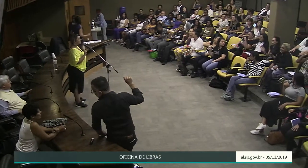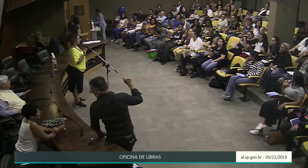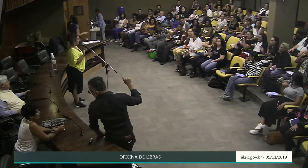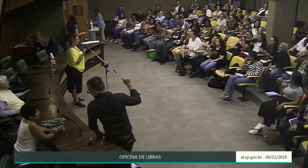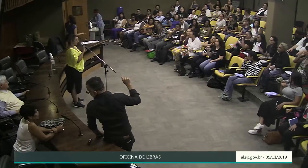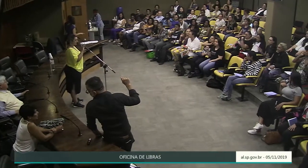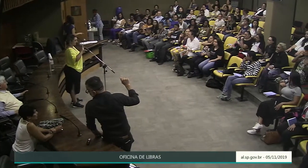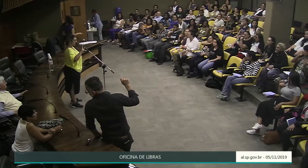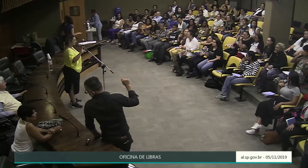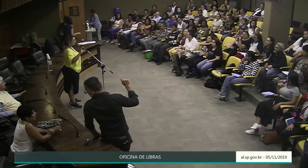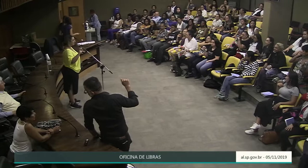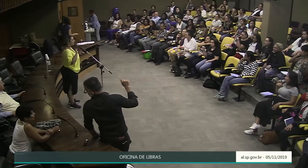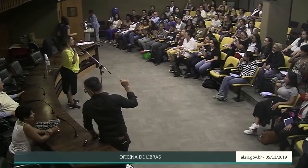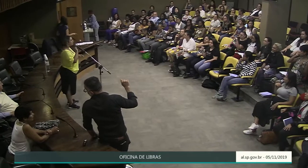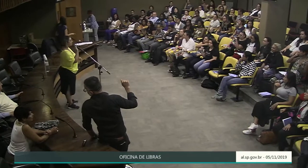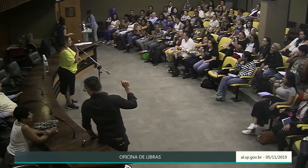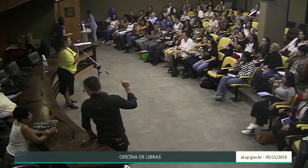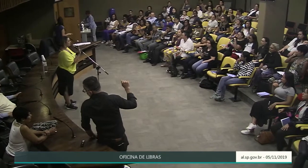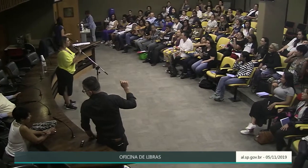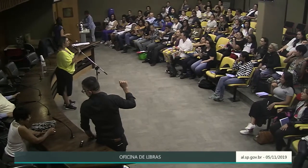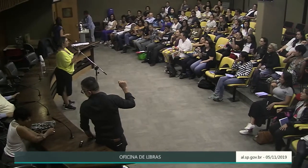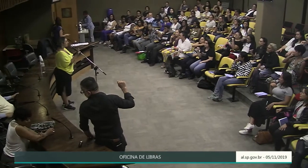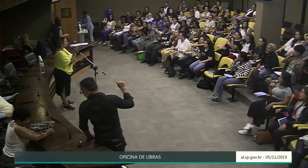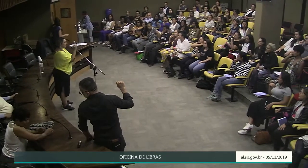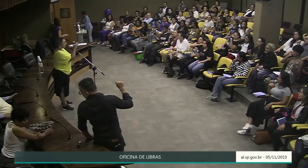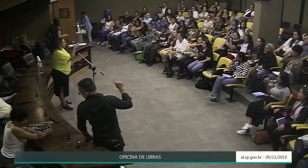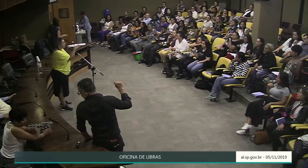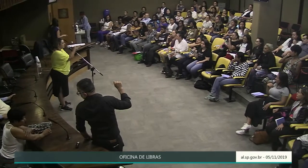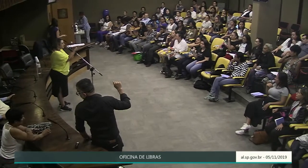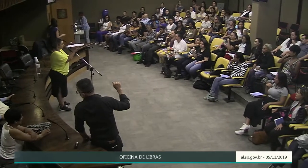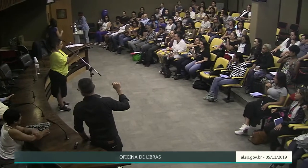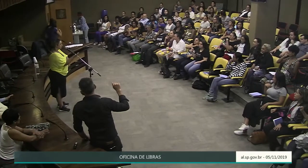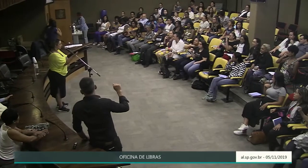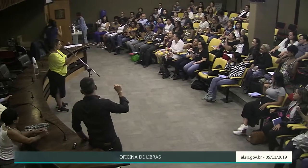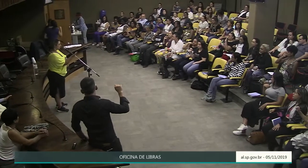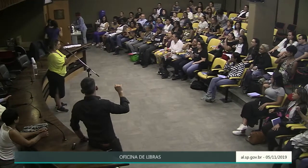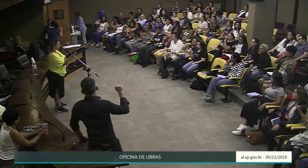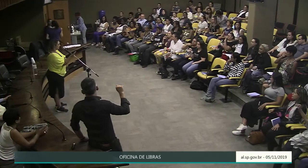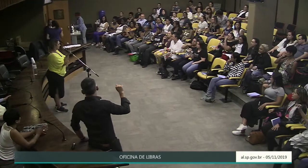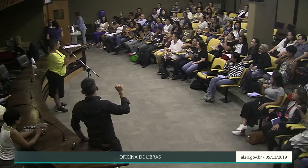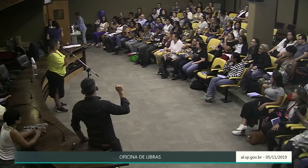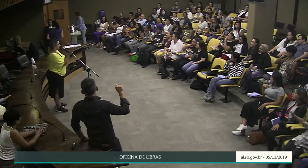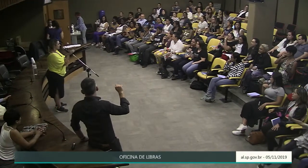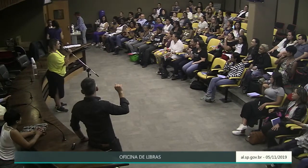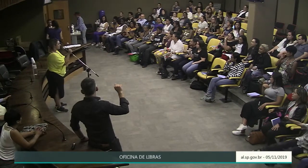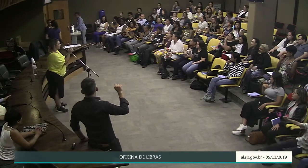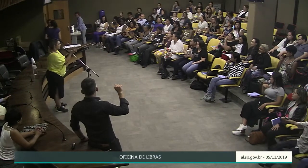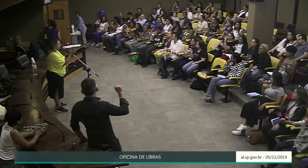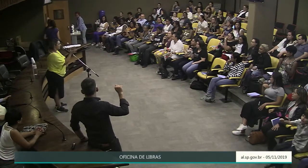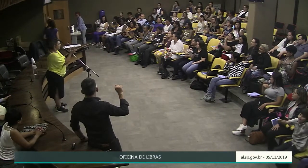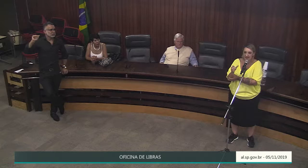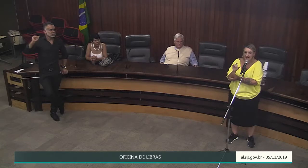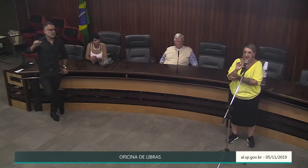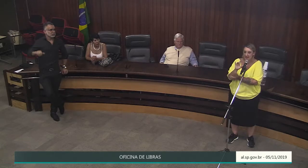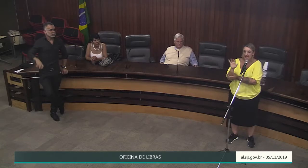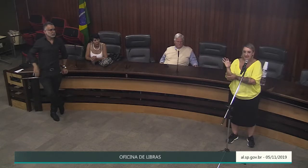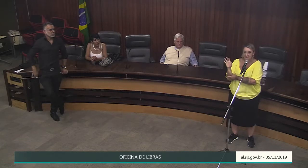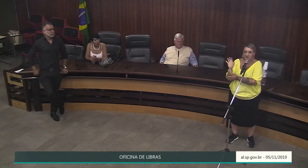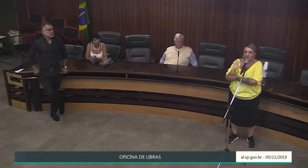Não. Para escrita, a gente começa com o alfabeto, porque é o início de tudo. Né? Se você não souber se virar, é através do